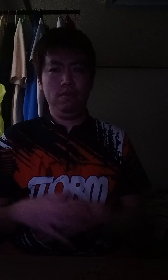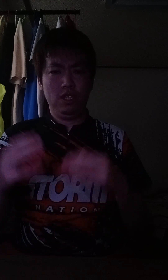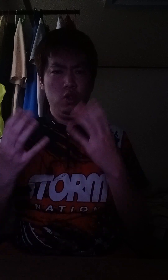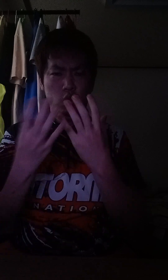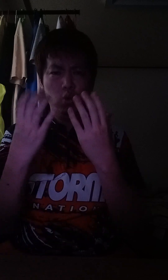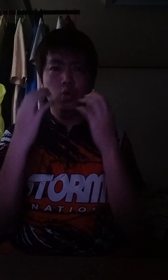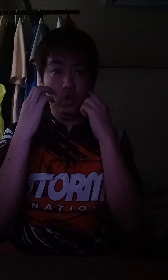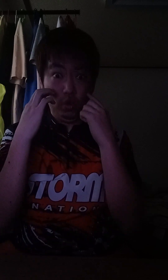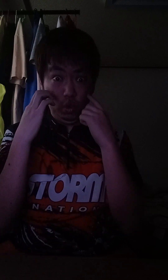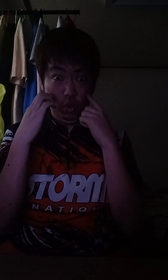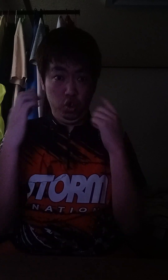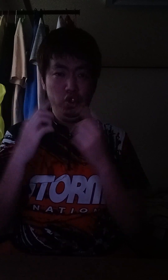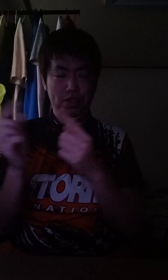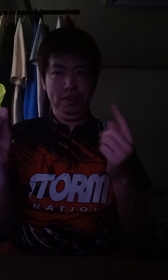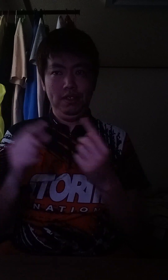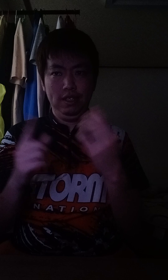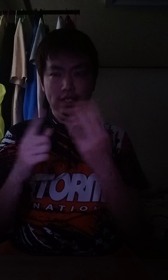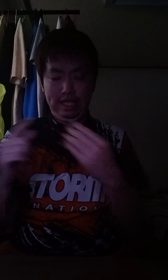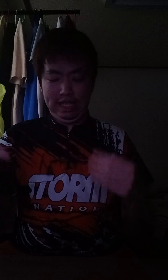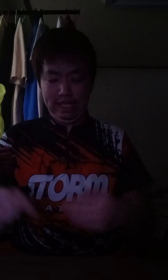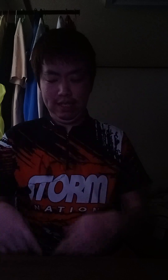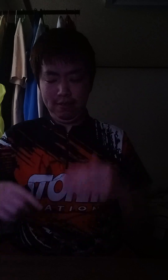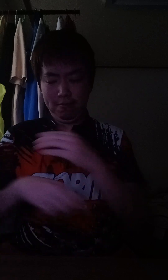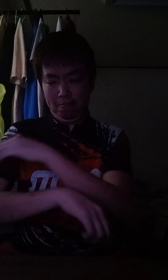통통한 볼살에 비해 유독 가느다란 팔과 다리.